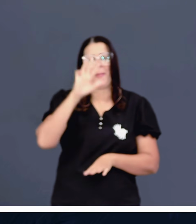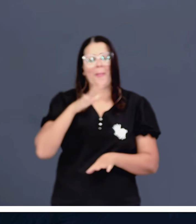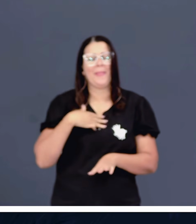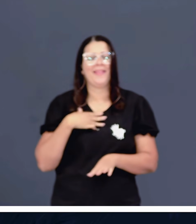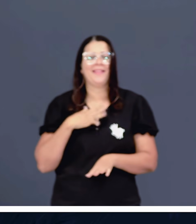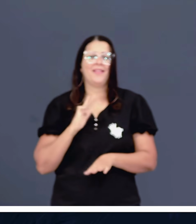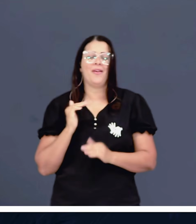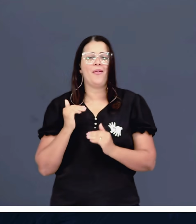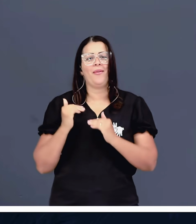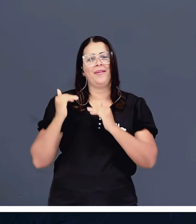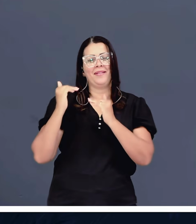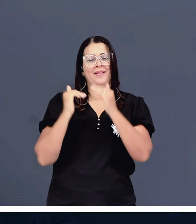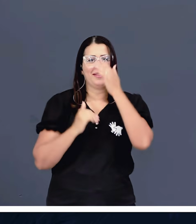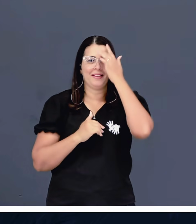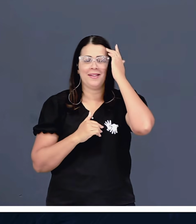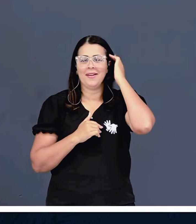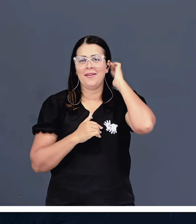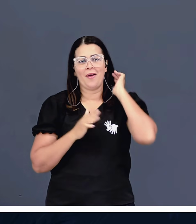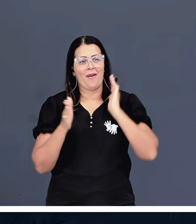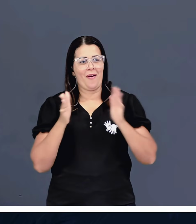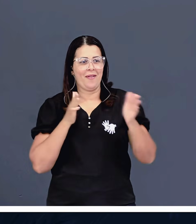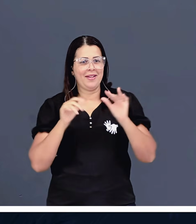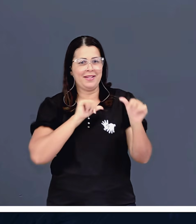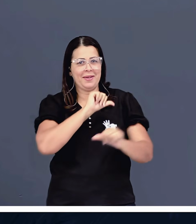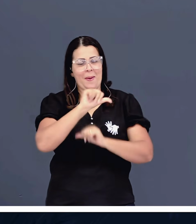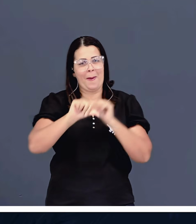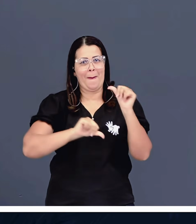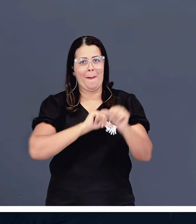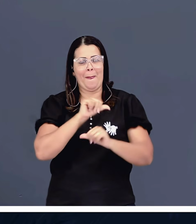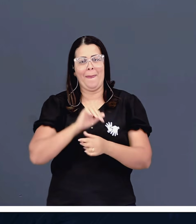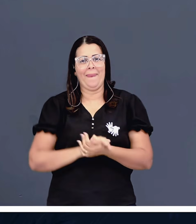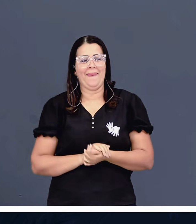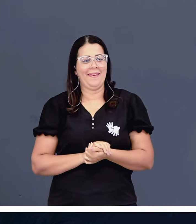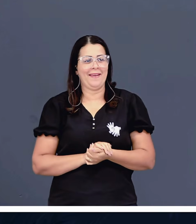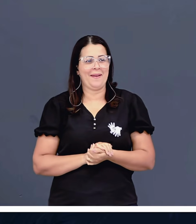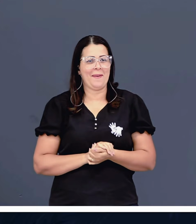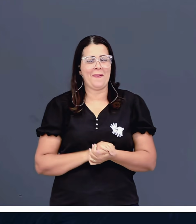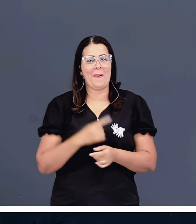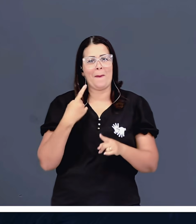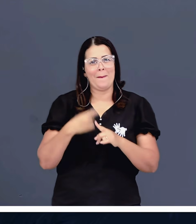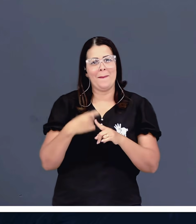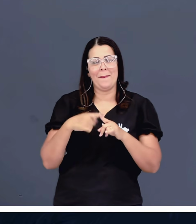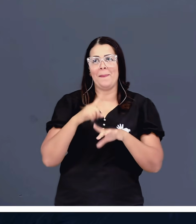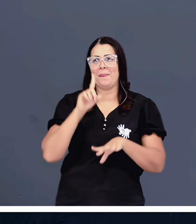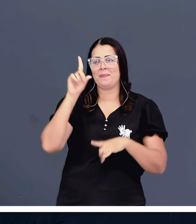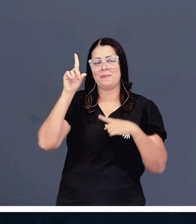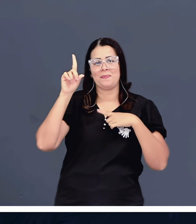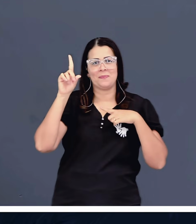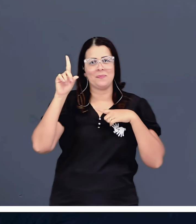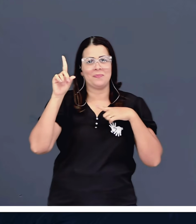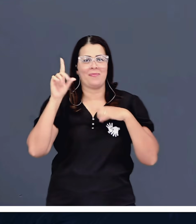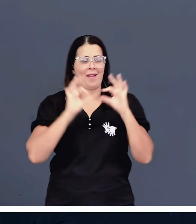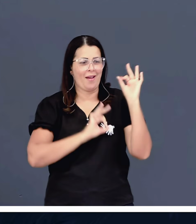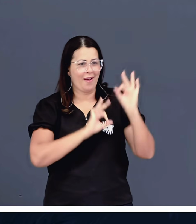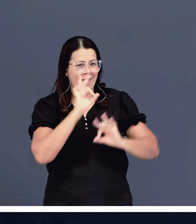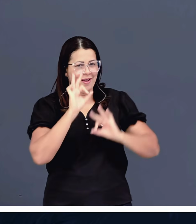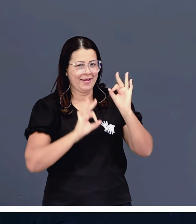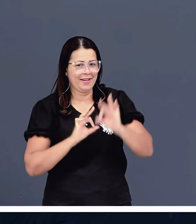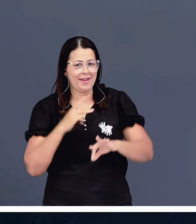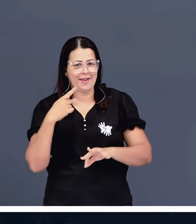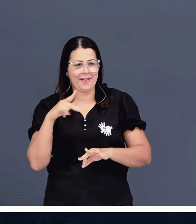suficiente. Essa é uma fase de transição. Porque o que Deus tinha preparado mesmo para o seu